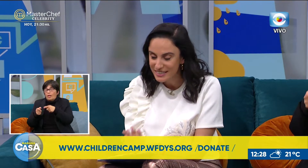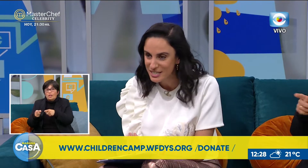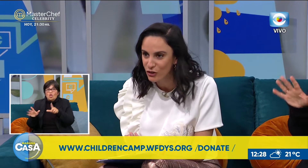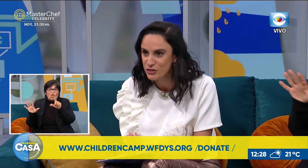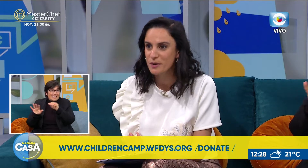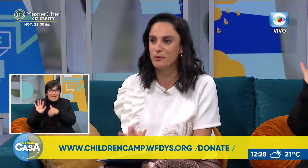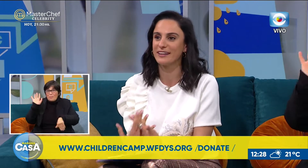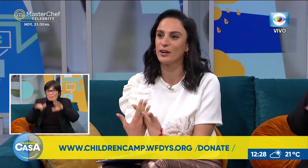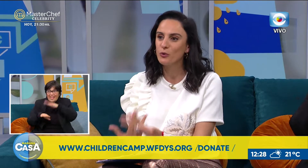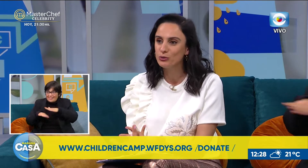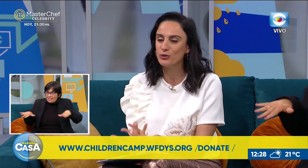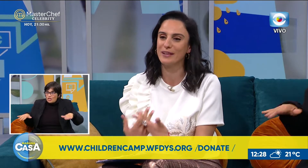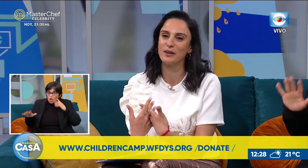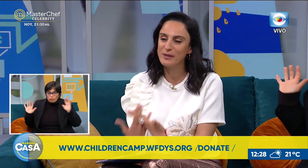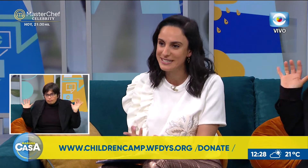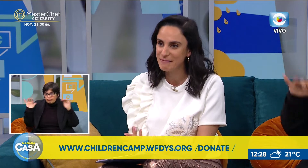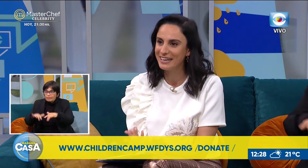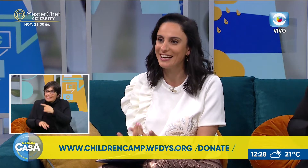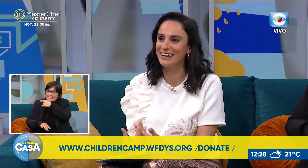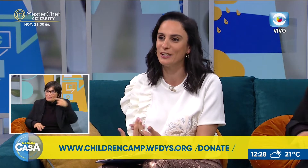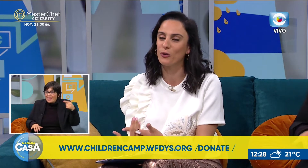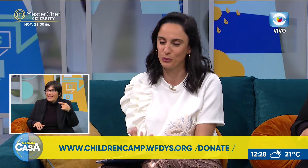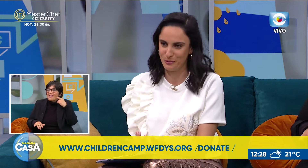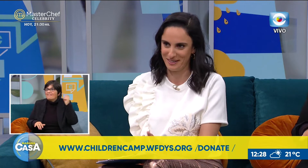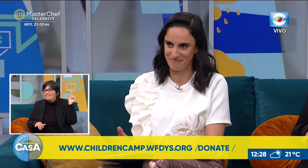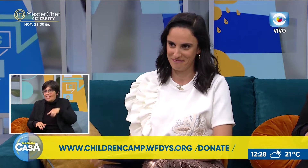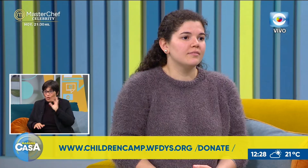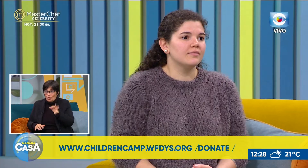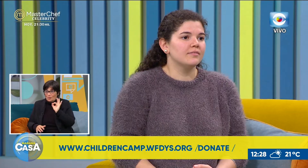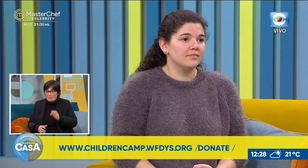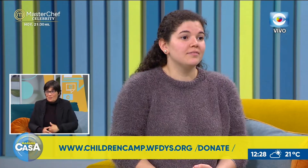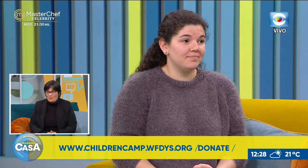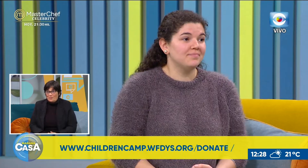70 chicos puedan estar juntos durante una semana en octubre?